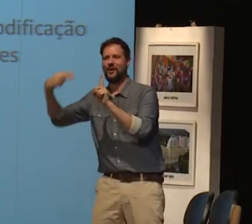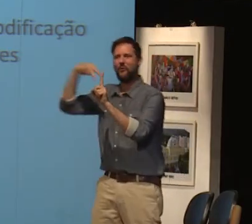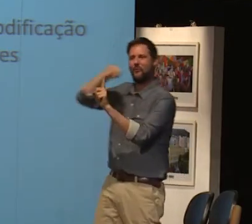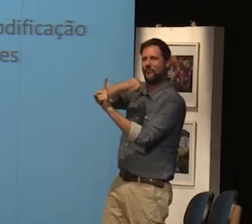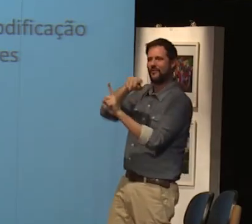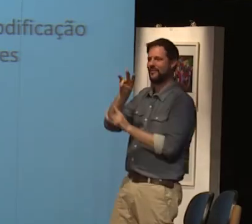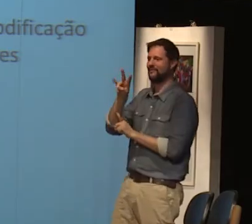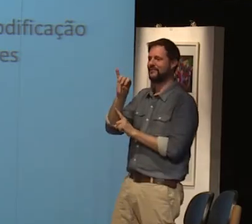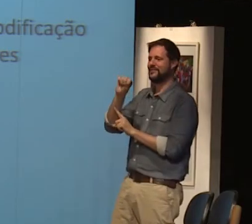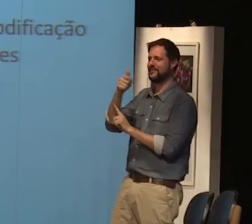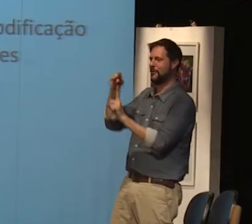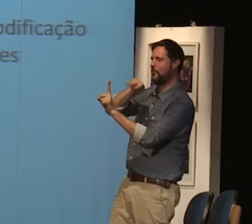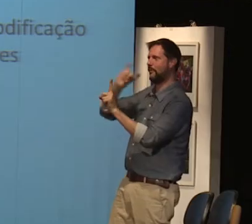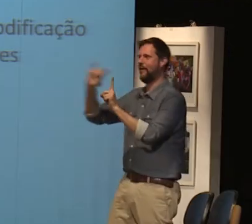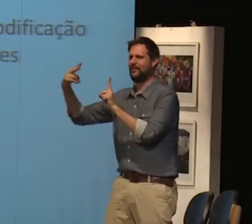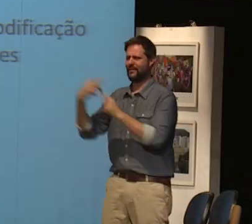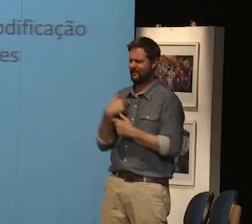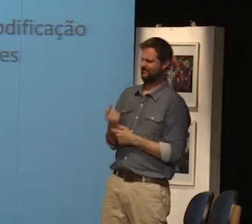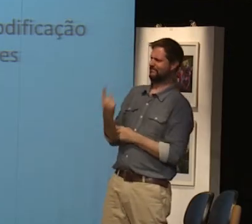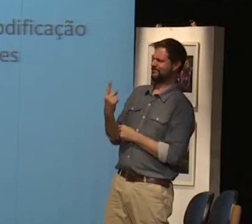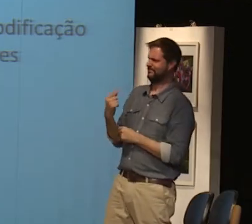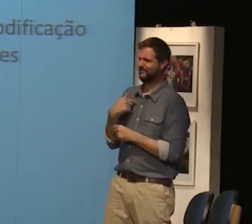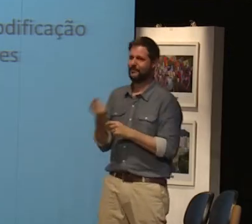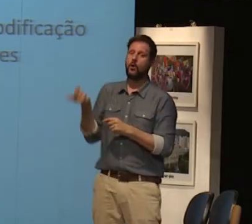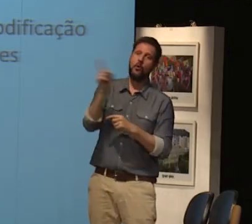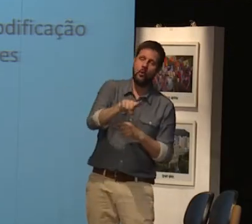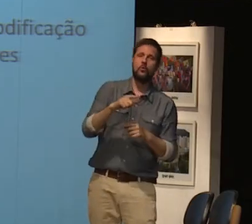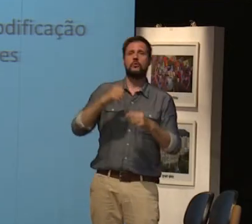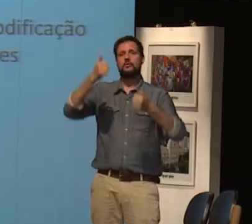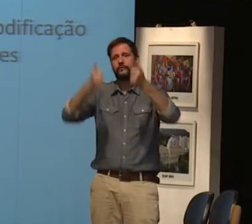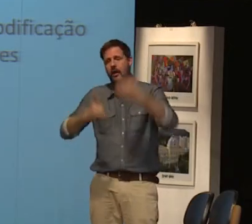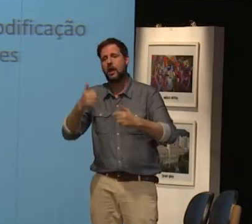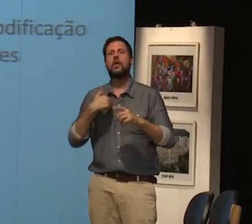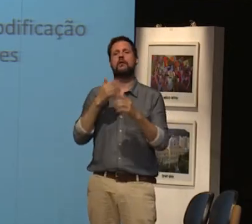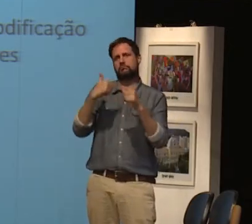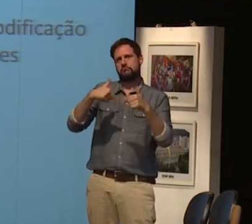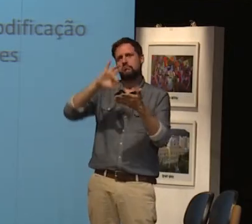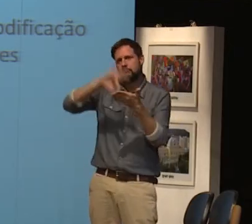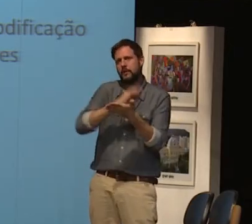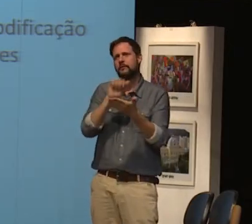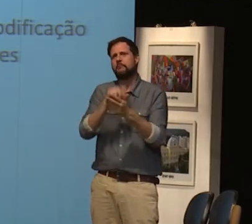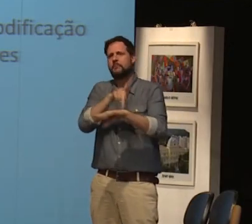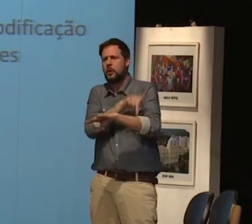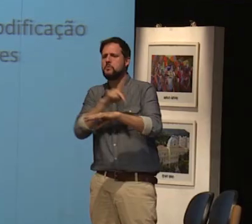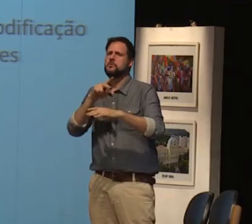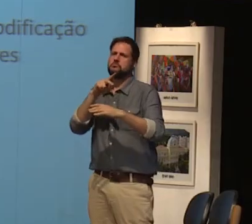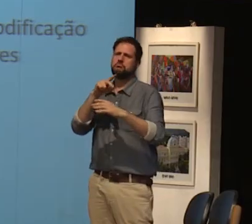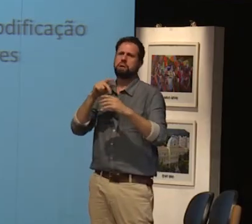é uma perspectiva diferente, né? Uma visibilidade diferente sobre aquilo. Mas eu explico, olha,